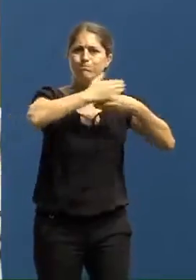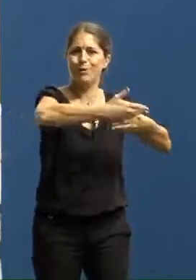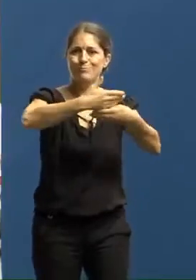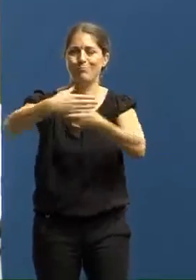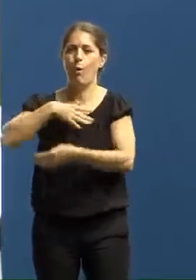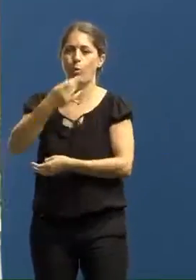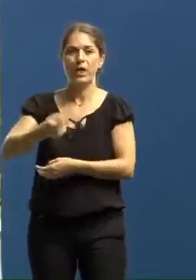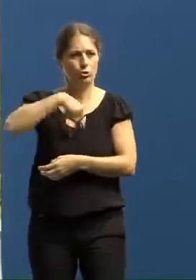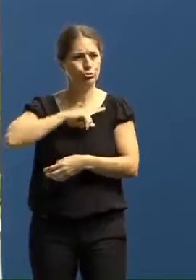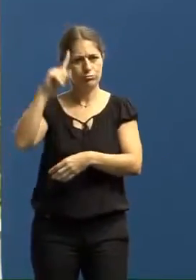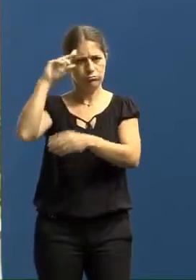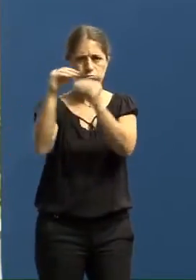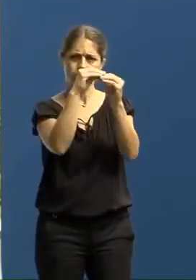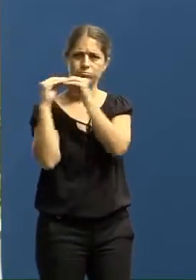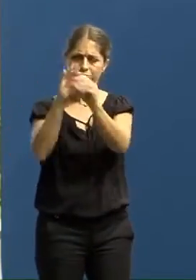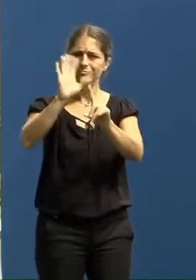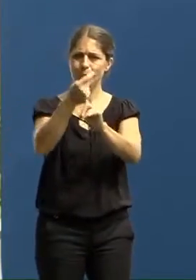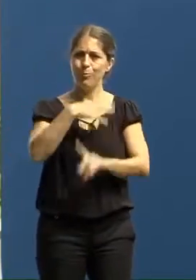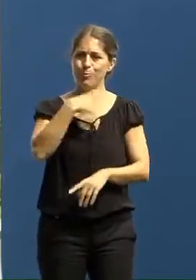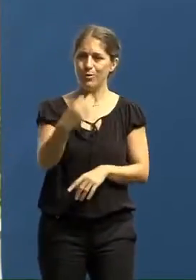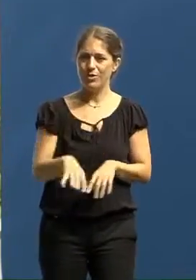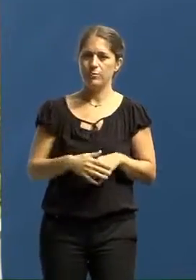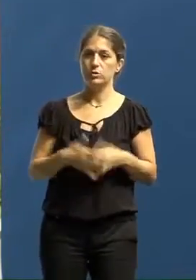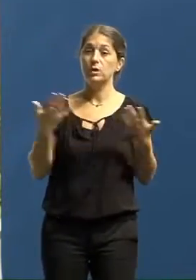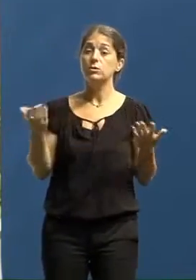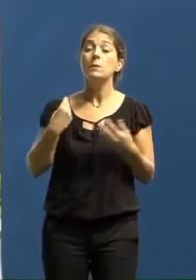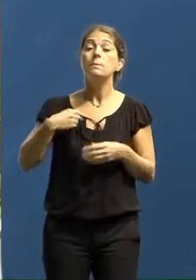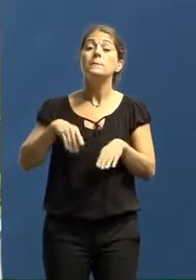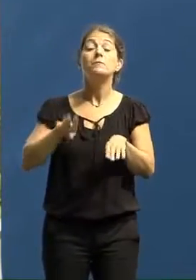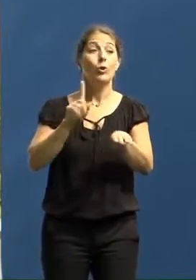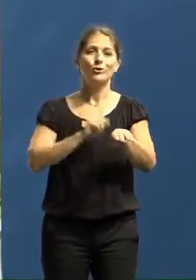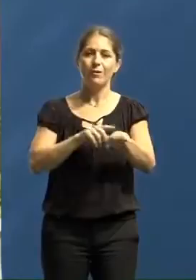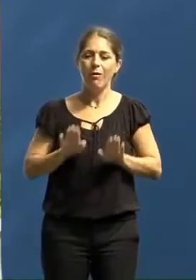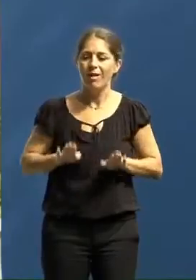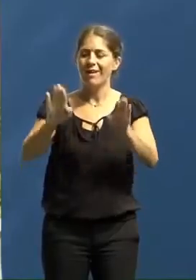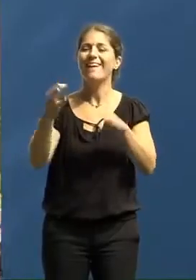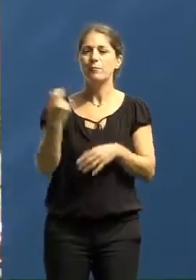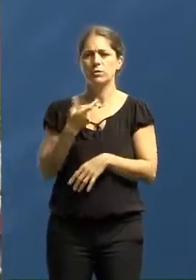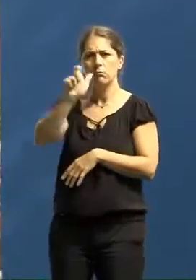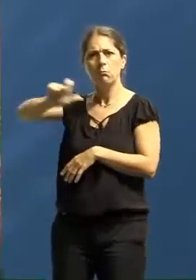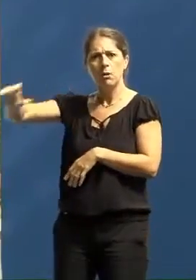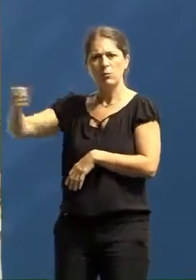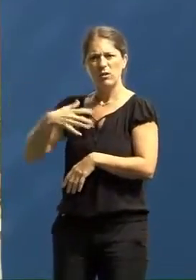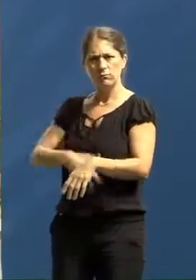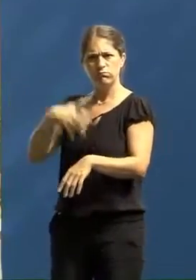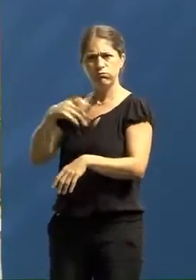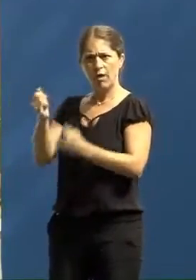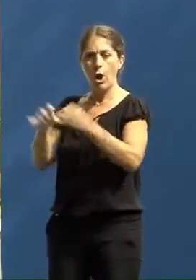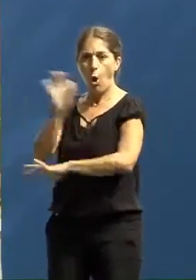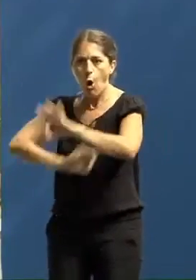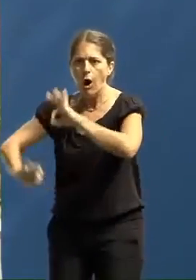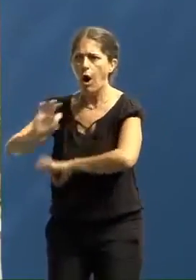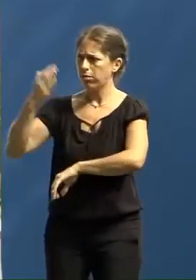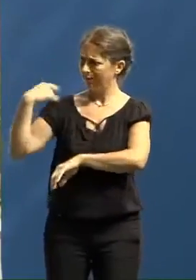que podíamos poñernos de acordo. E en paralelo ao movemento cidadanista, o movemento indignado que foi capaz de organizarse e